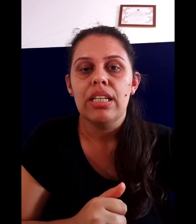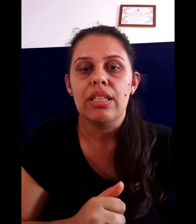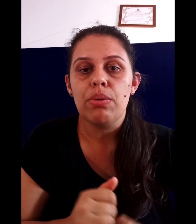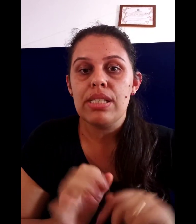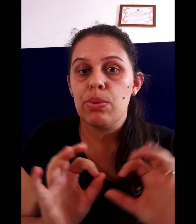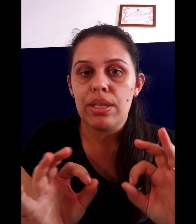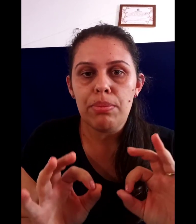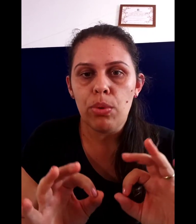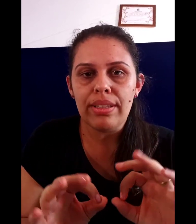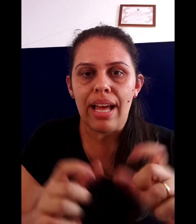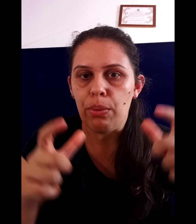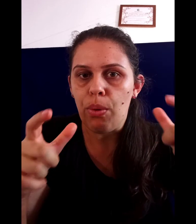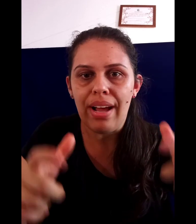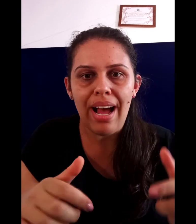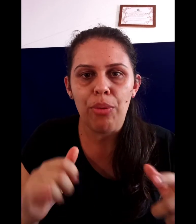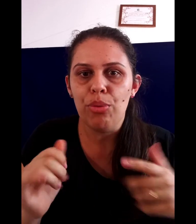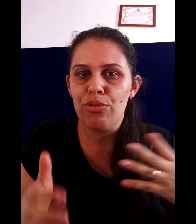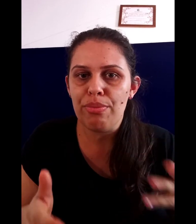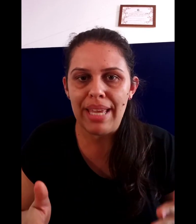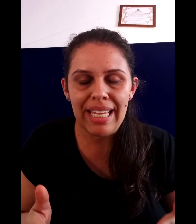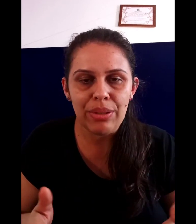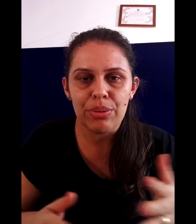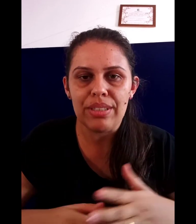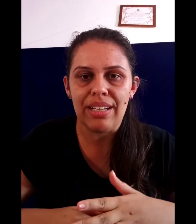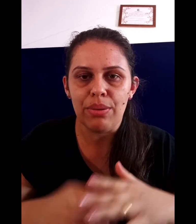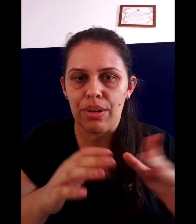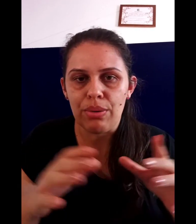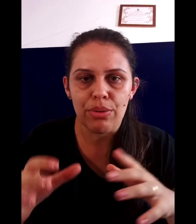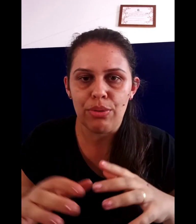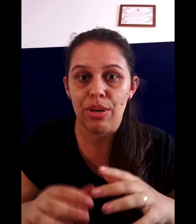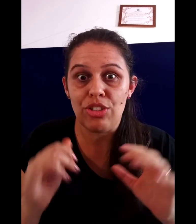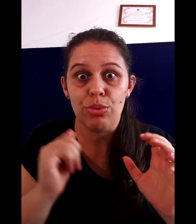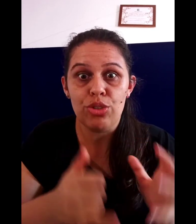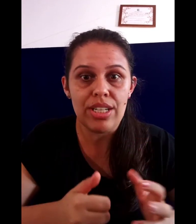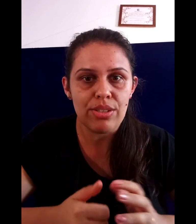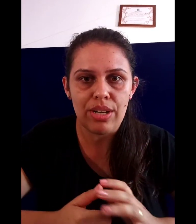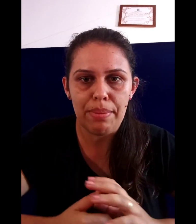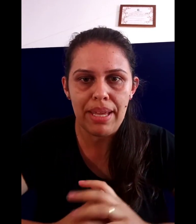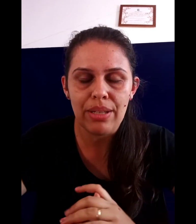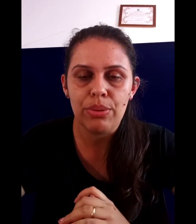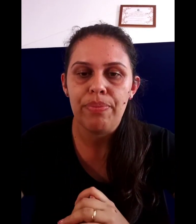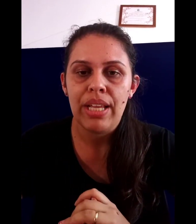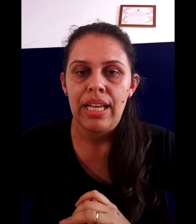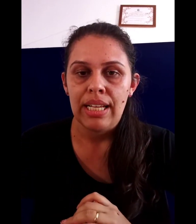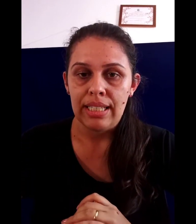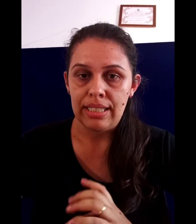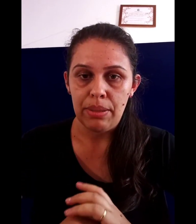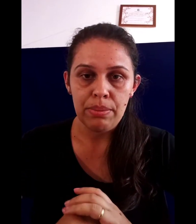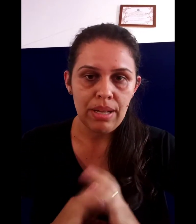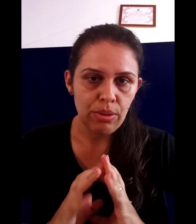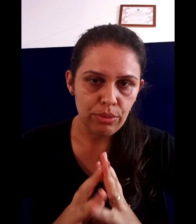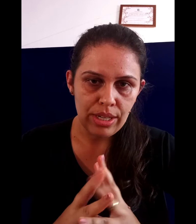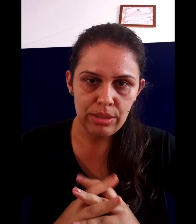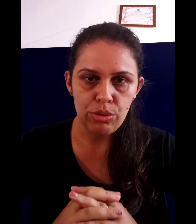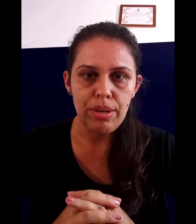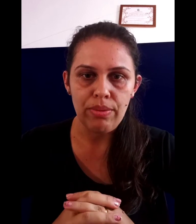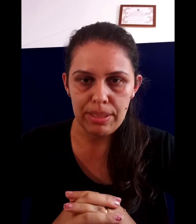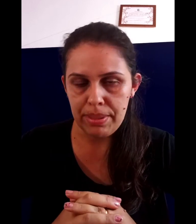Então, assim, o que muda é o local, o movimento, né, o local que eu vou, o direcionamento. Então, a configuração de mão, você